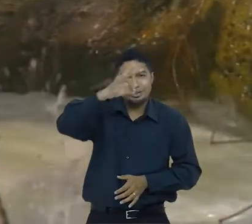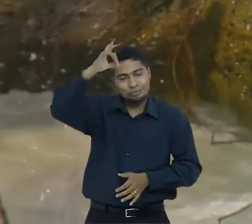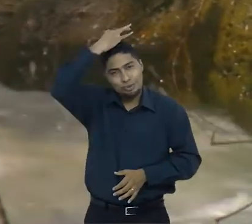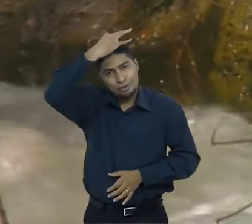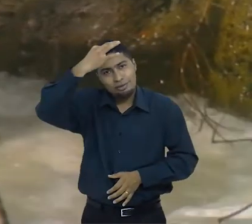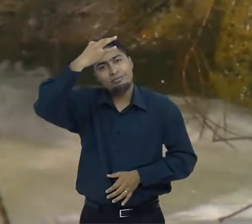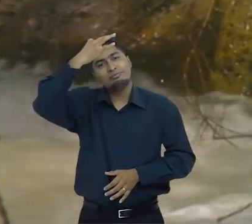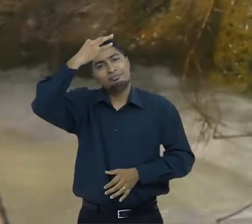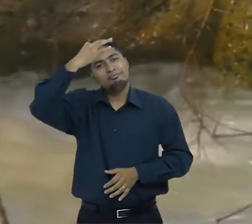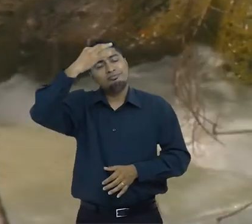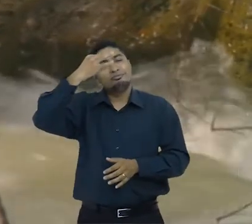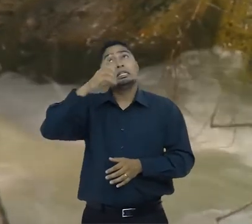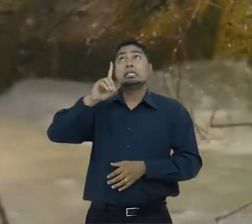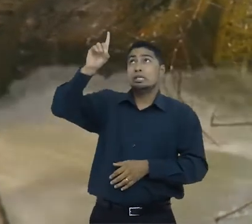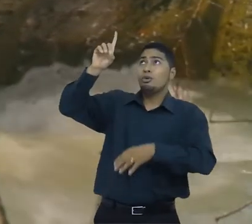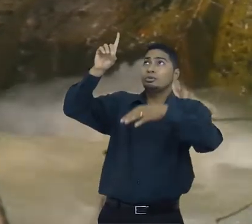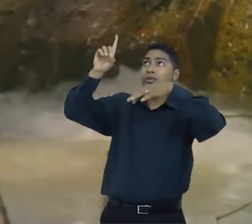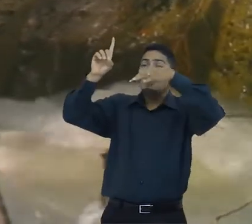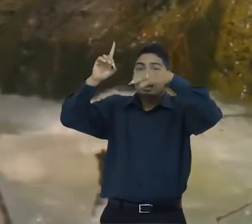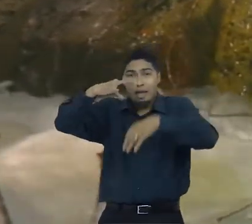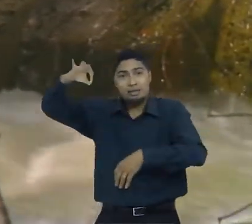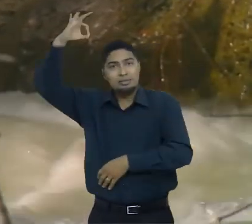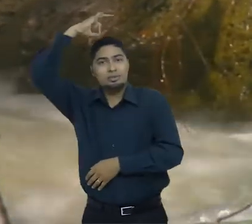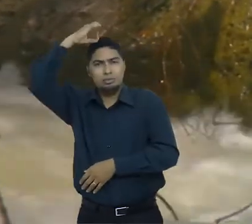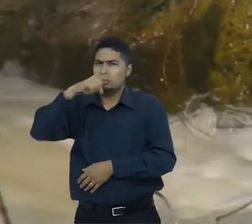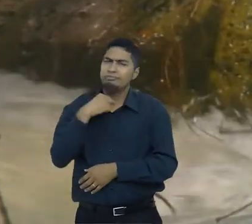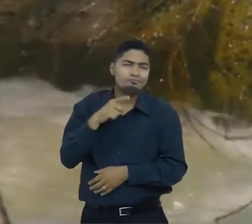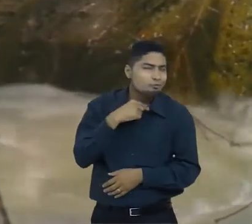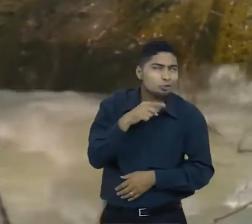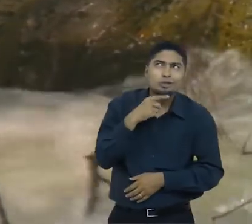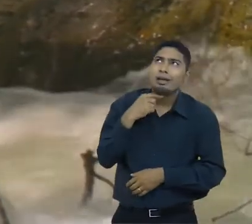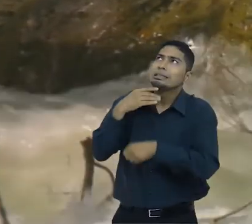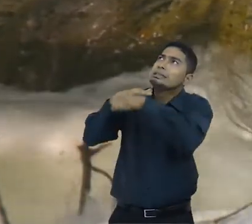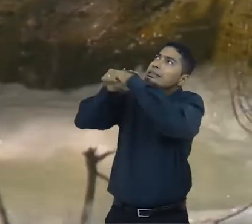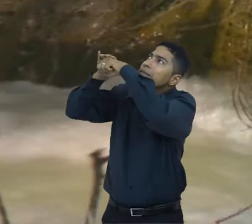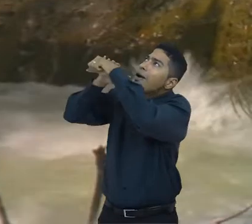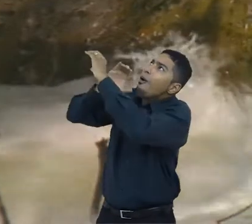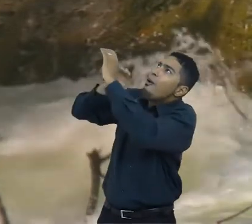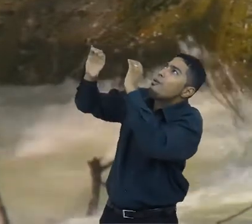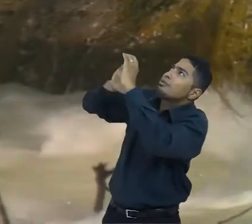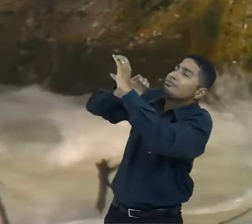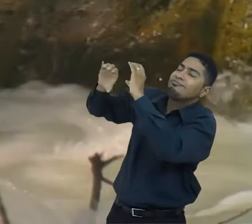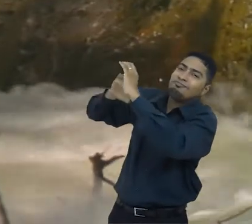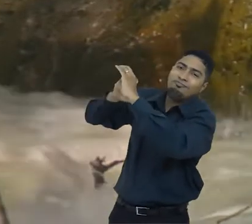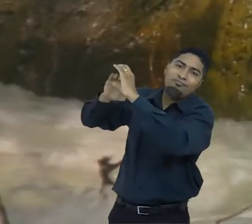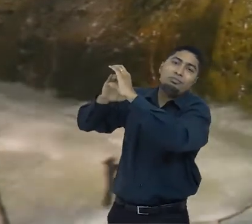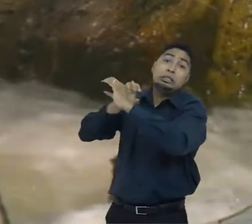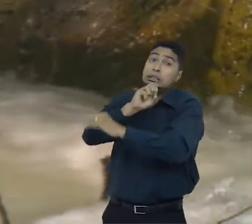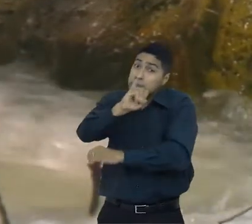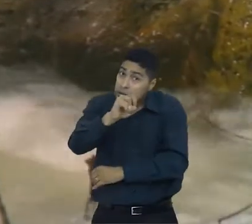Deus. Deus é espírito, e você não pode se comunicar com ele enquanto não tiver a natureza espiritual. Se você quer ser